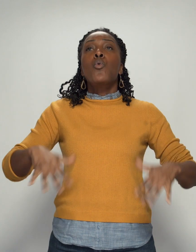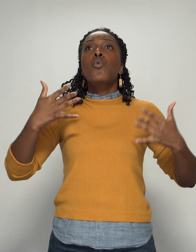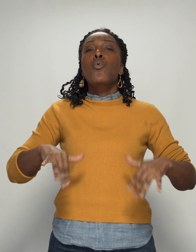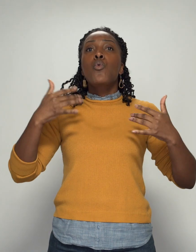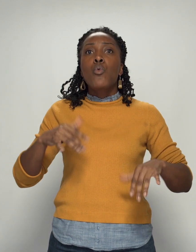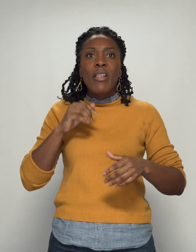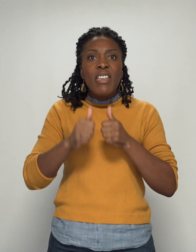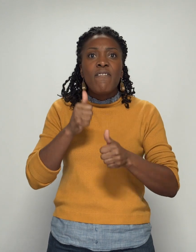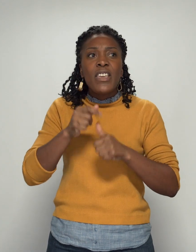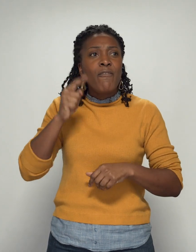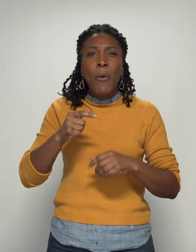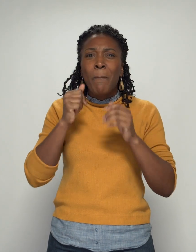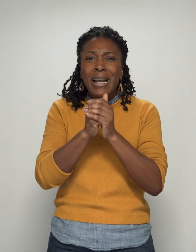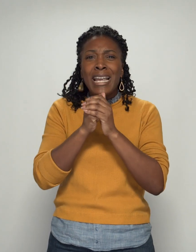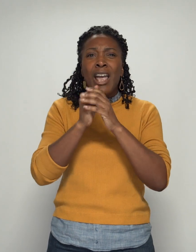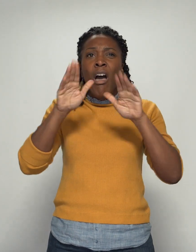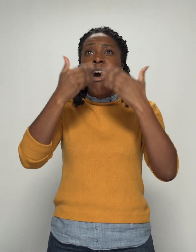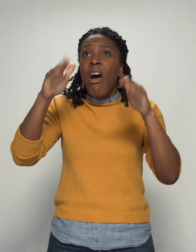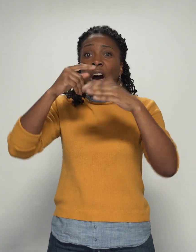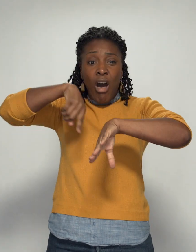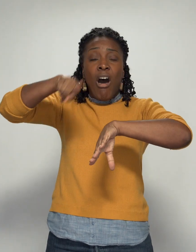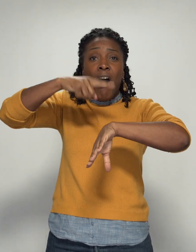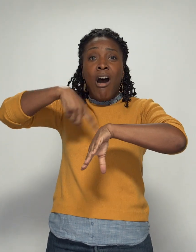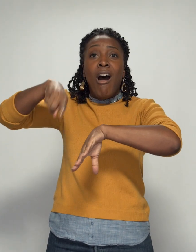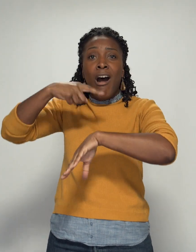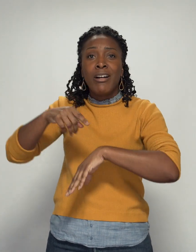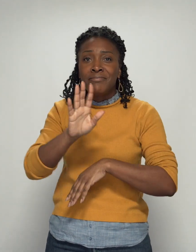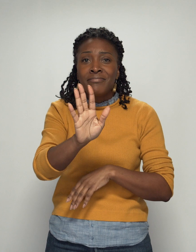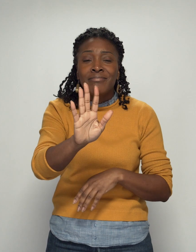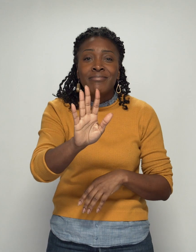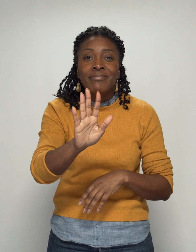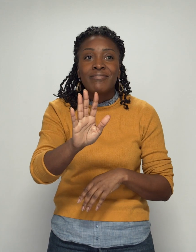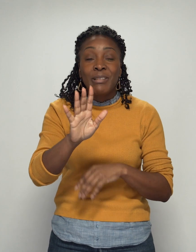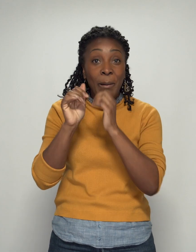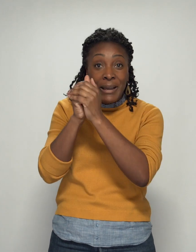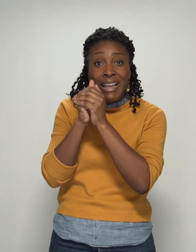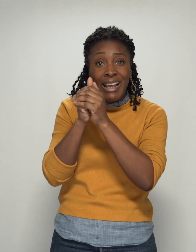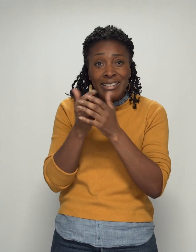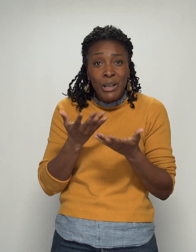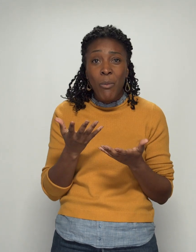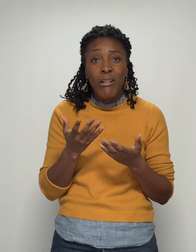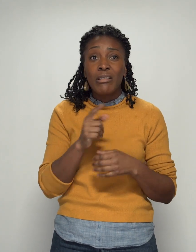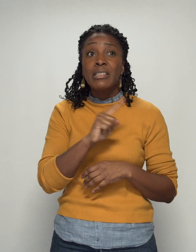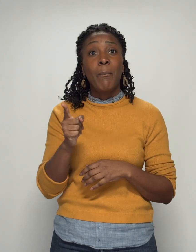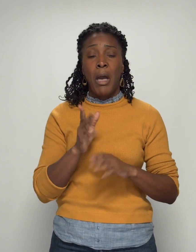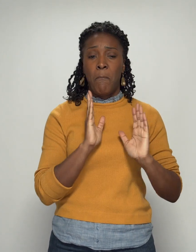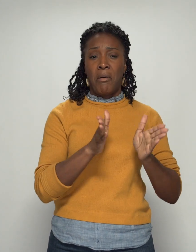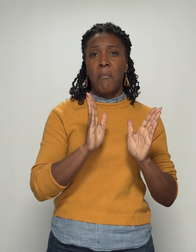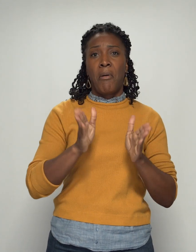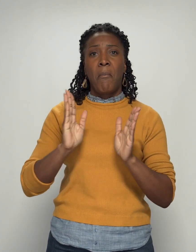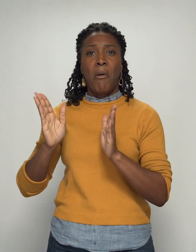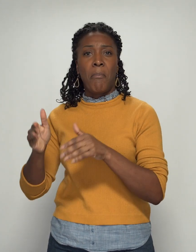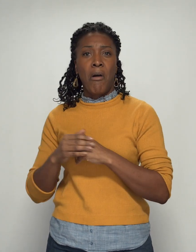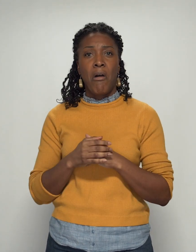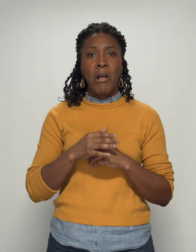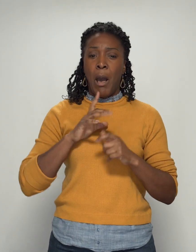sacré défi quand même de prier chaque jour, à chaque moment. Et il suffit simplement de réaliser que la prière ne revêt aucun